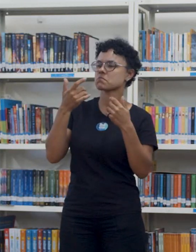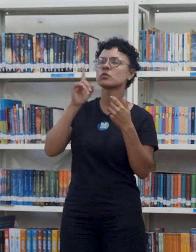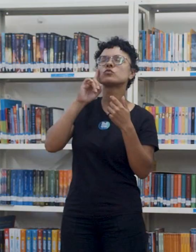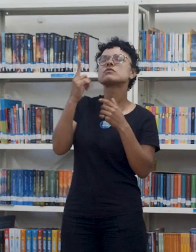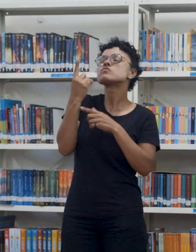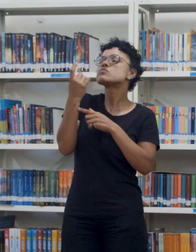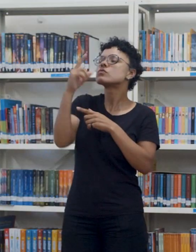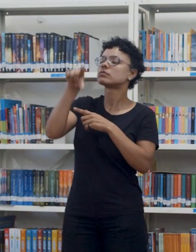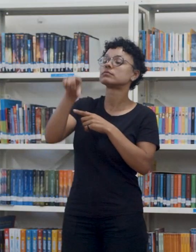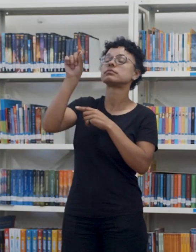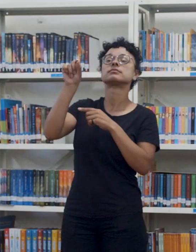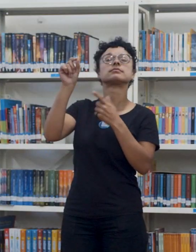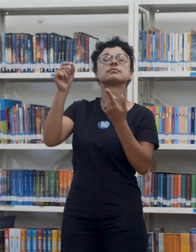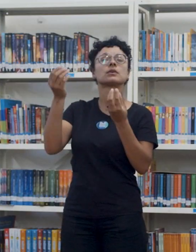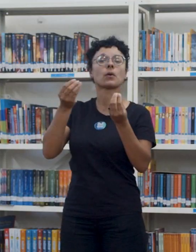determinado dia.